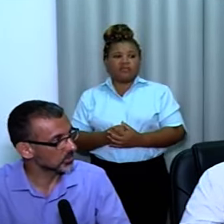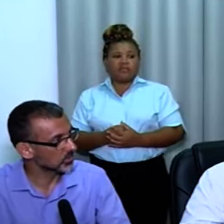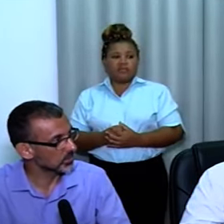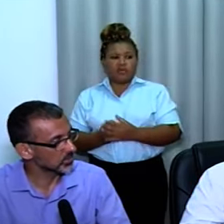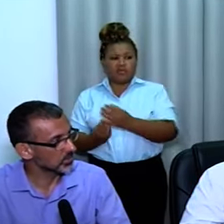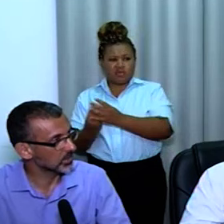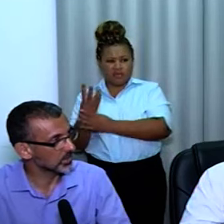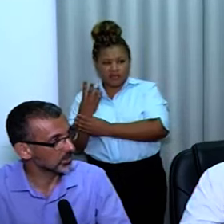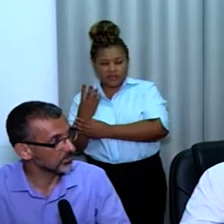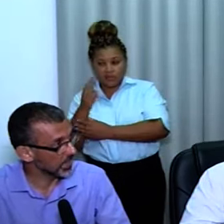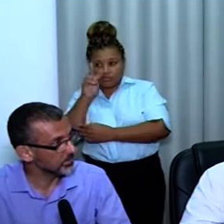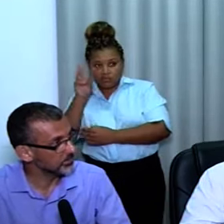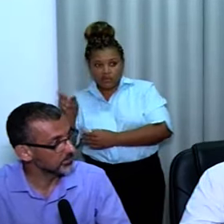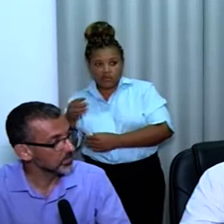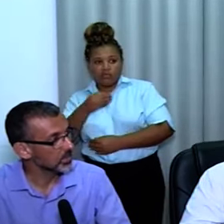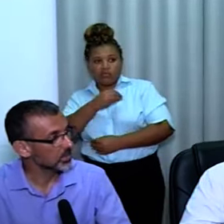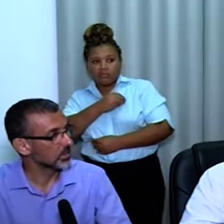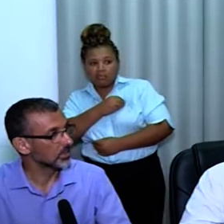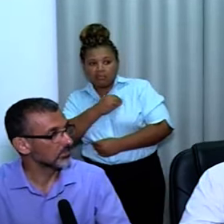est bien.